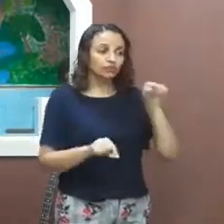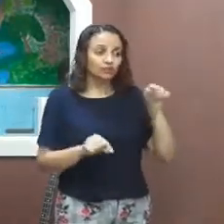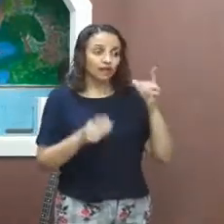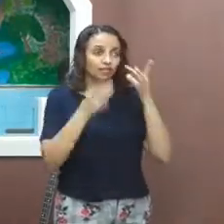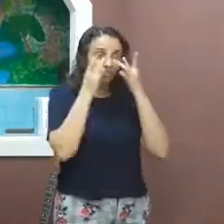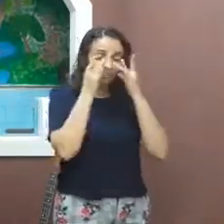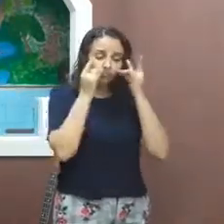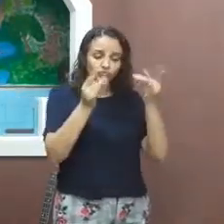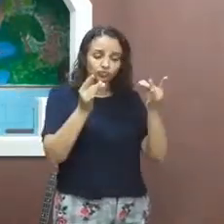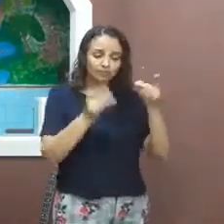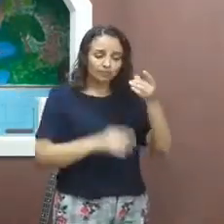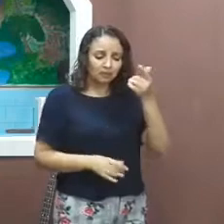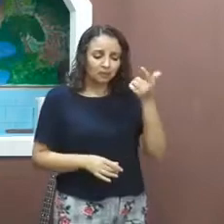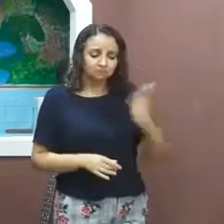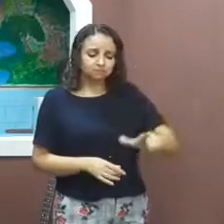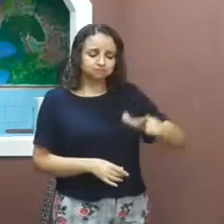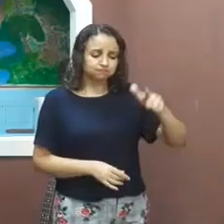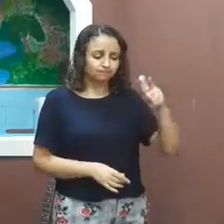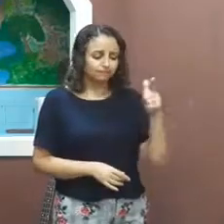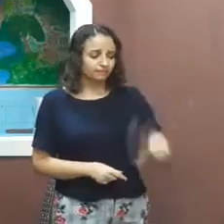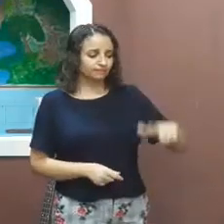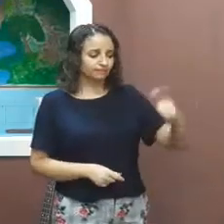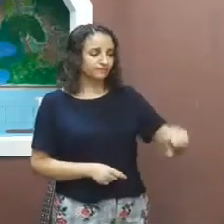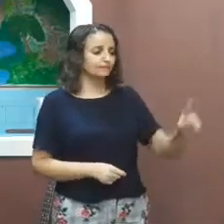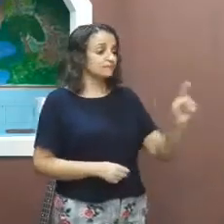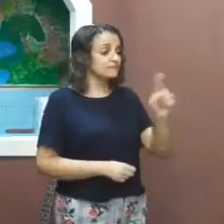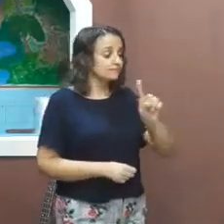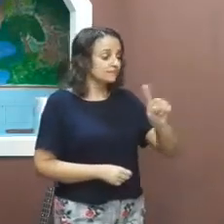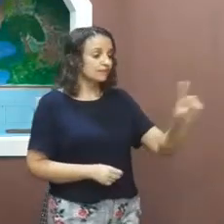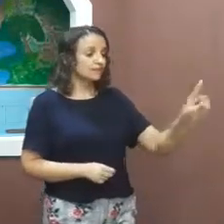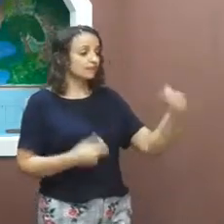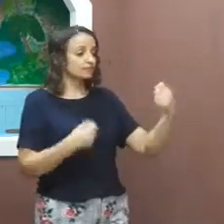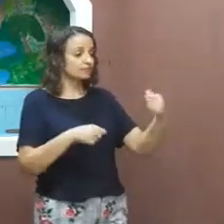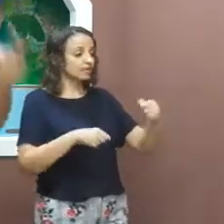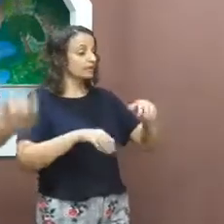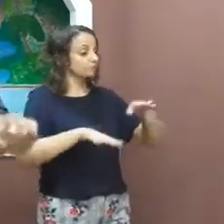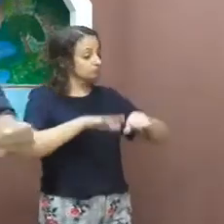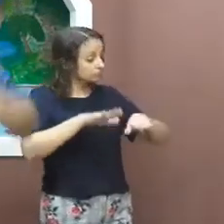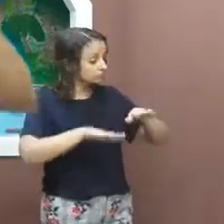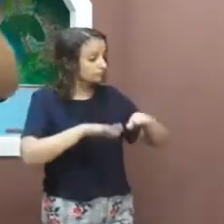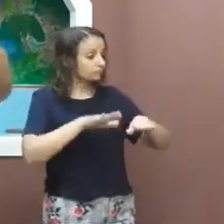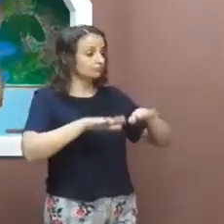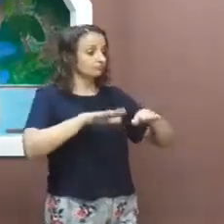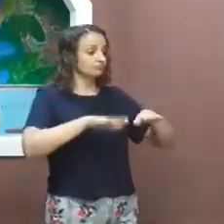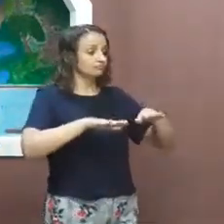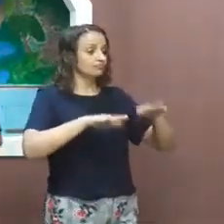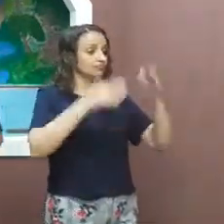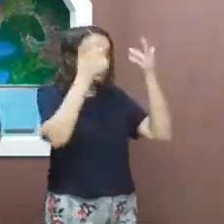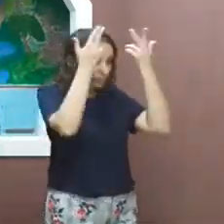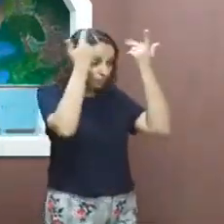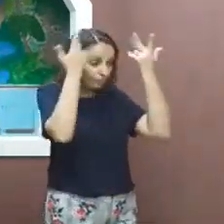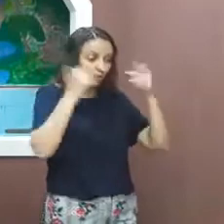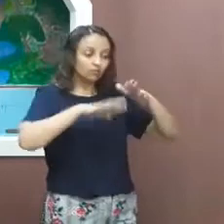Bíblia diz não acumular. A Bíblia não falou que você não pode ter. Ela falou para você não acumular. Está